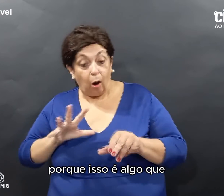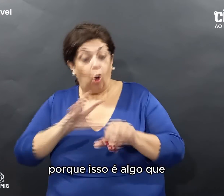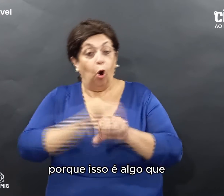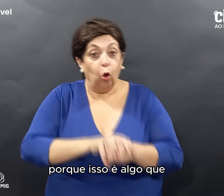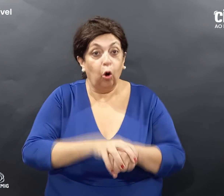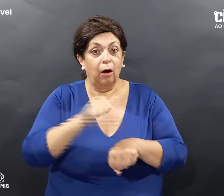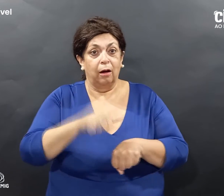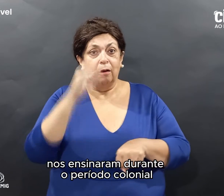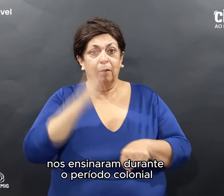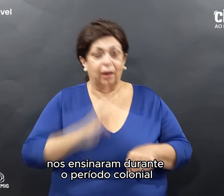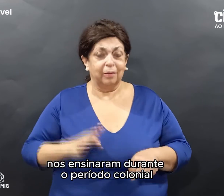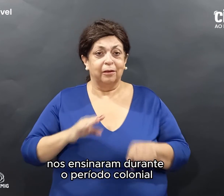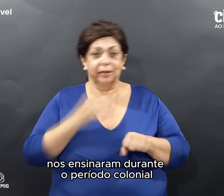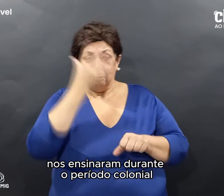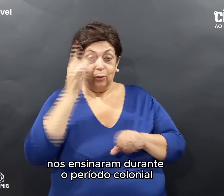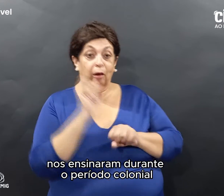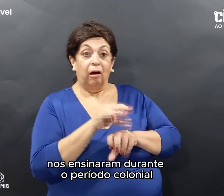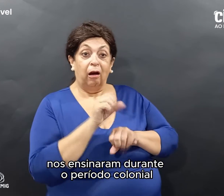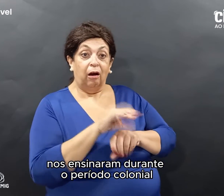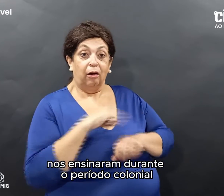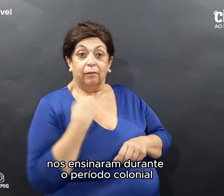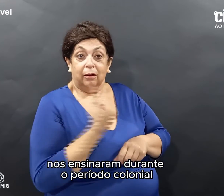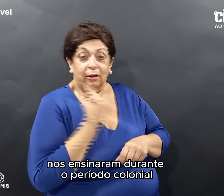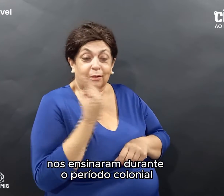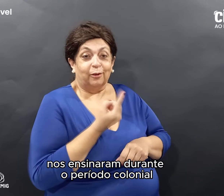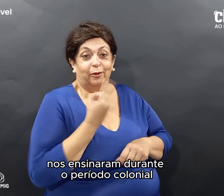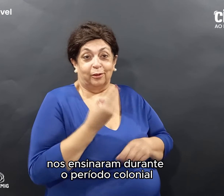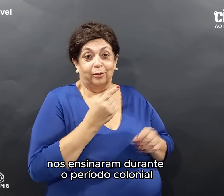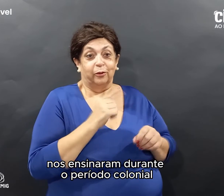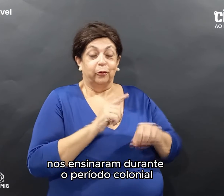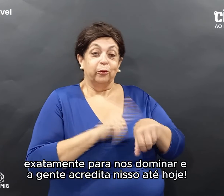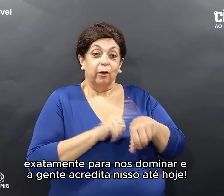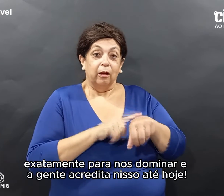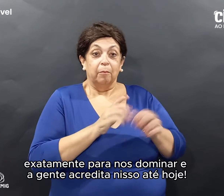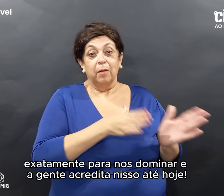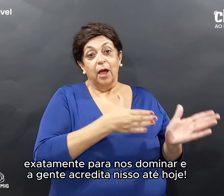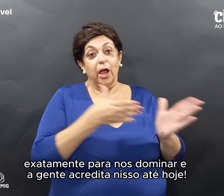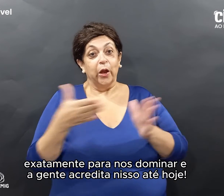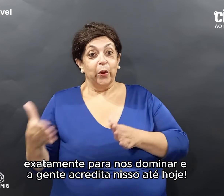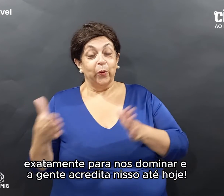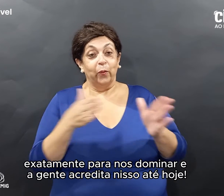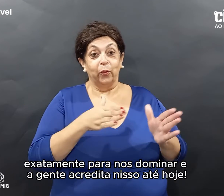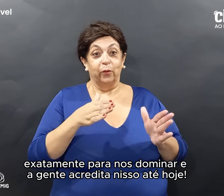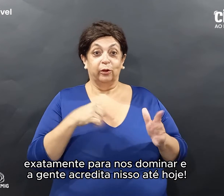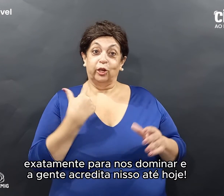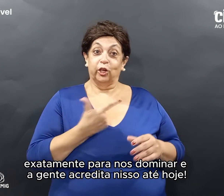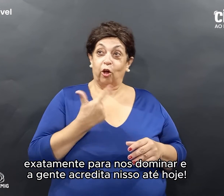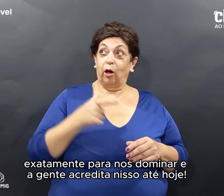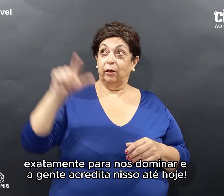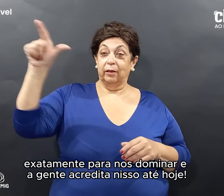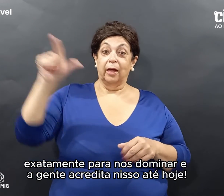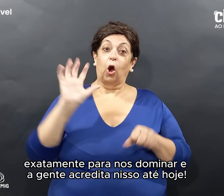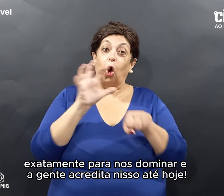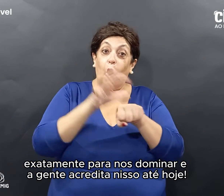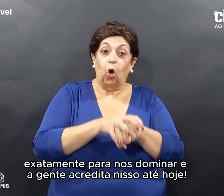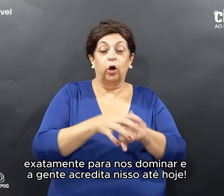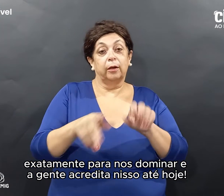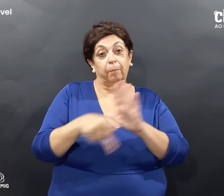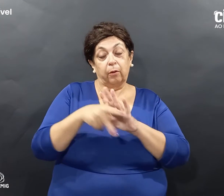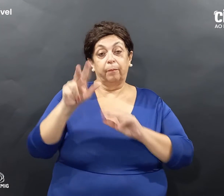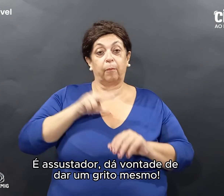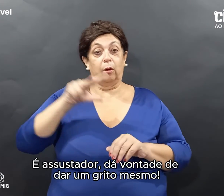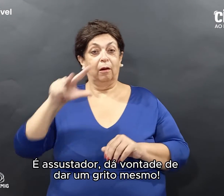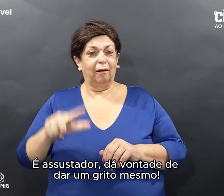é algo que nos ensinaram aí durante o período colonial exatamente para nos dominar, e a gente acredita nisso até